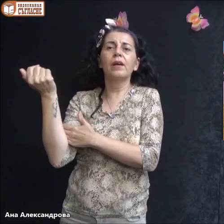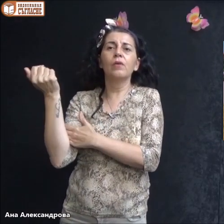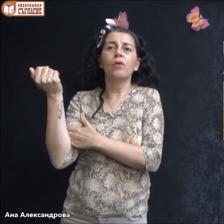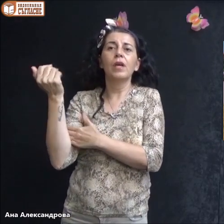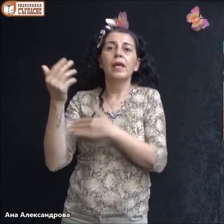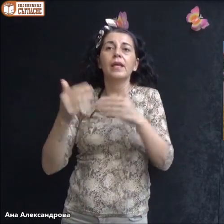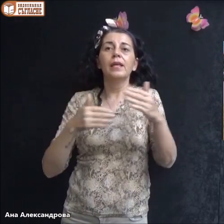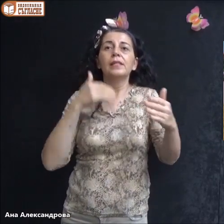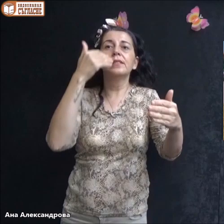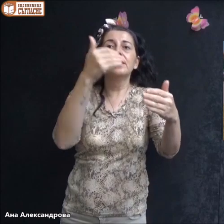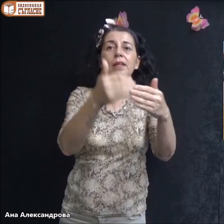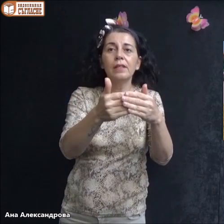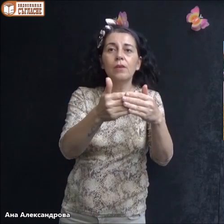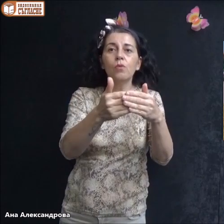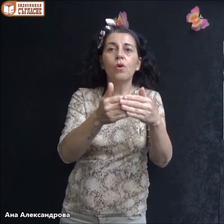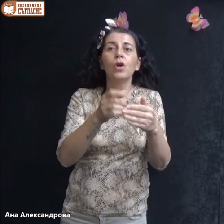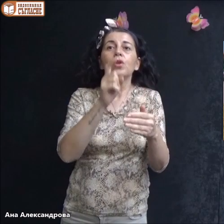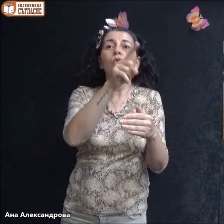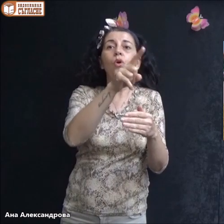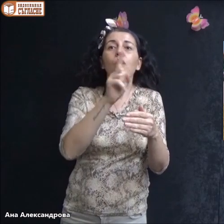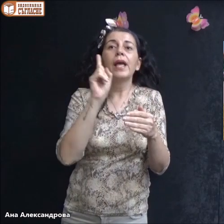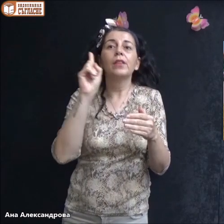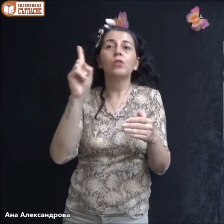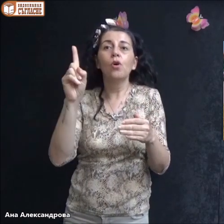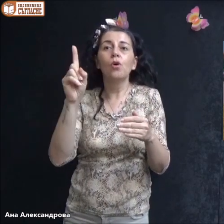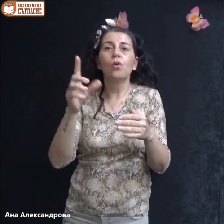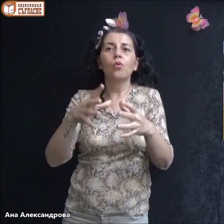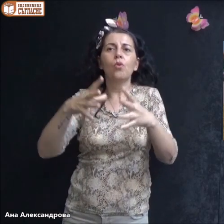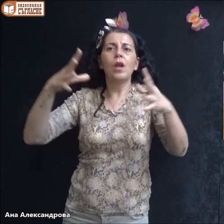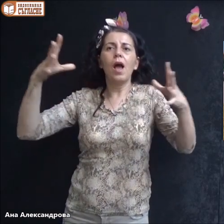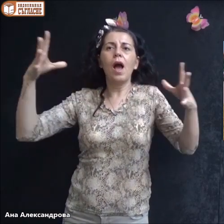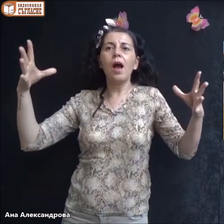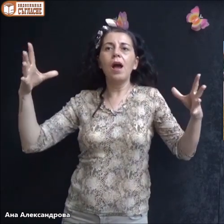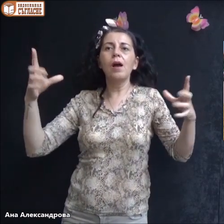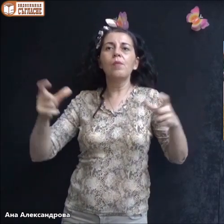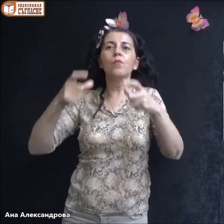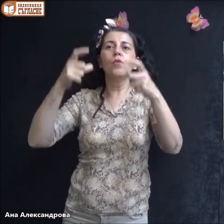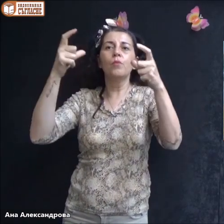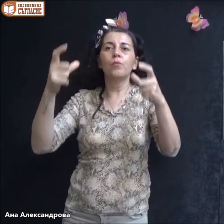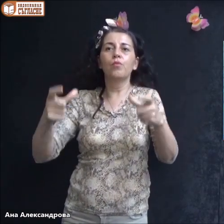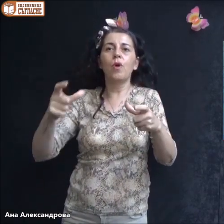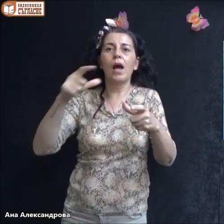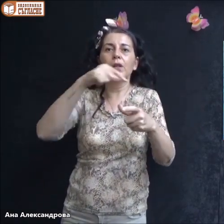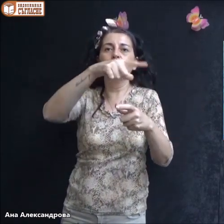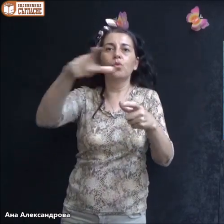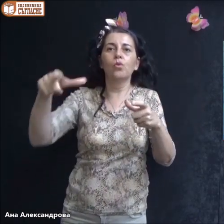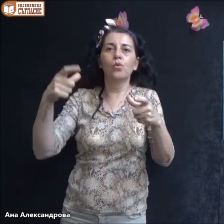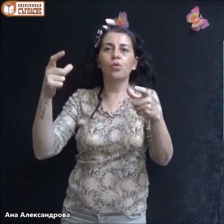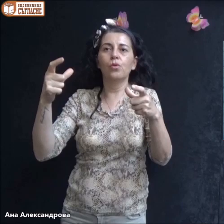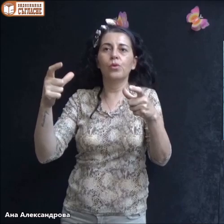Бягал и стигнал до едно голямо блато.